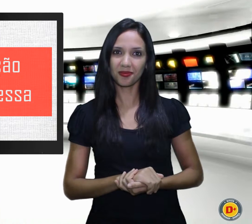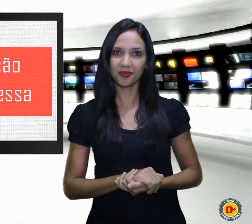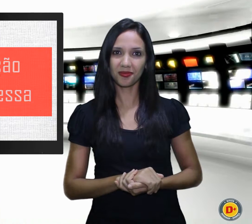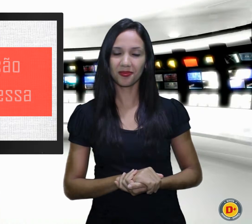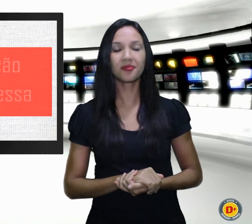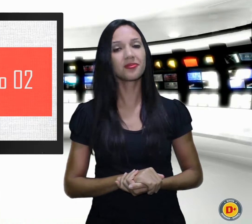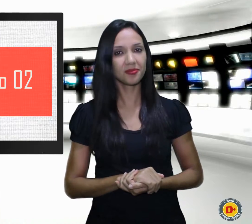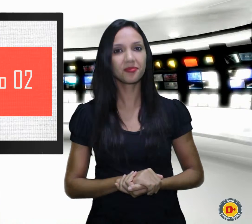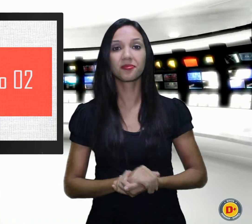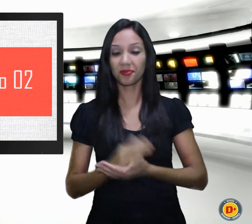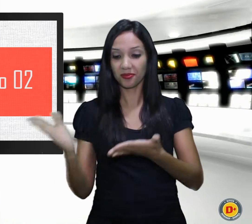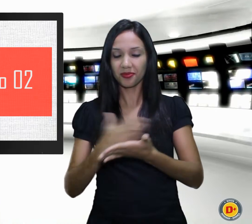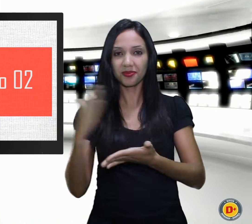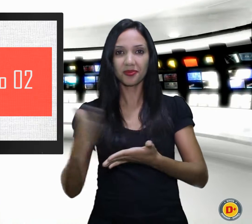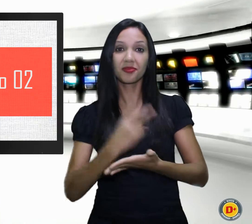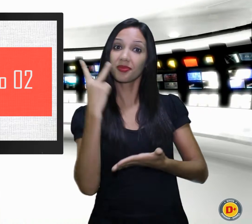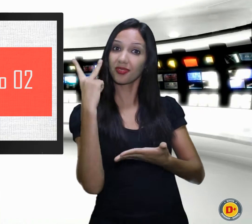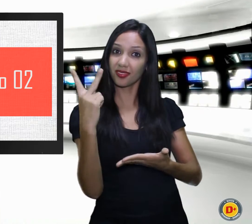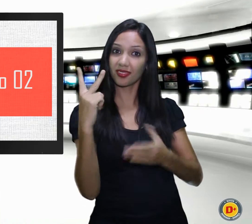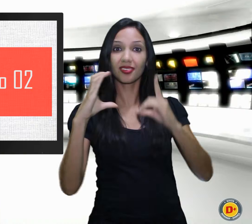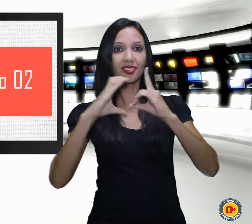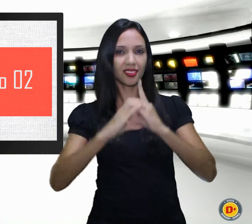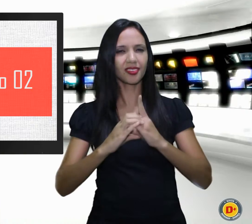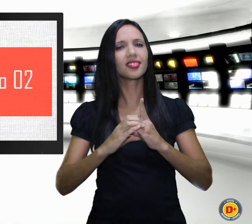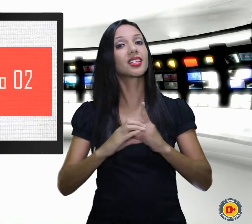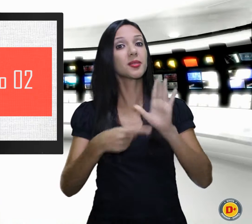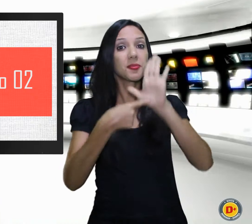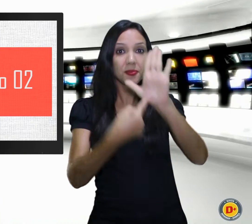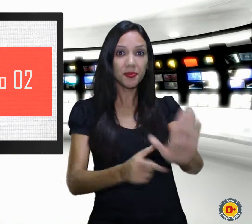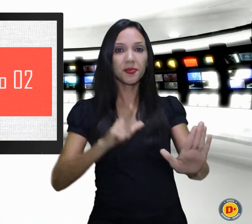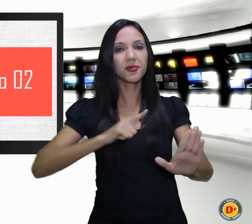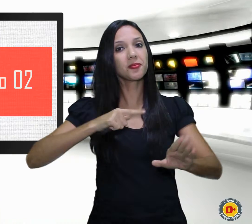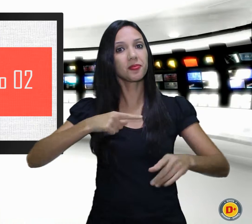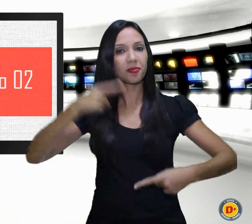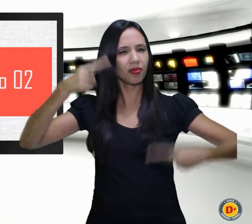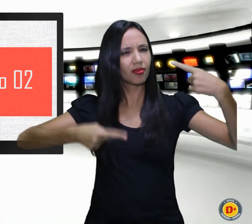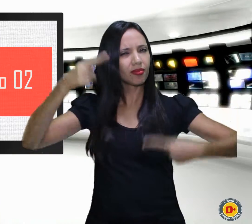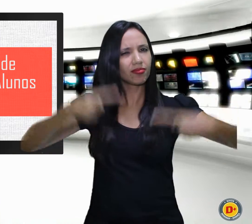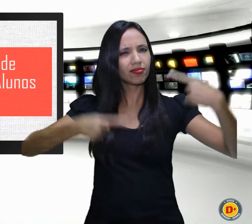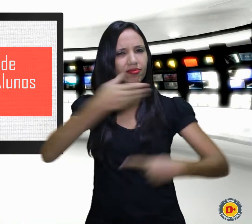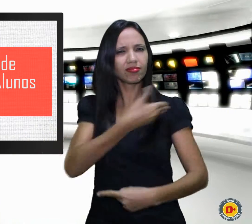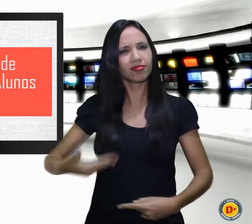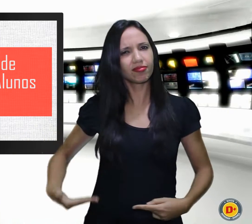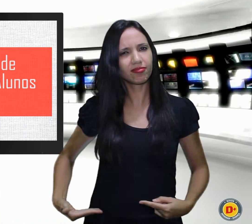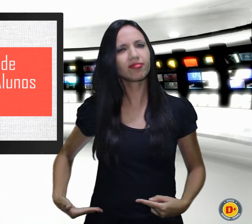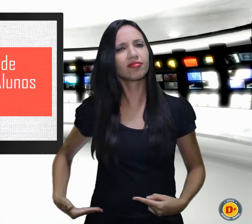Na edição 2, trouxe o tema Políticas Públicas de Educação, foco nos alunos surdos. Lembrei